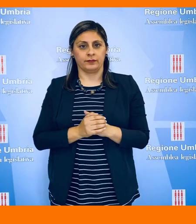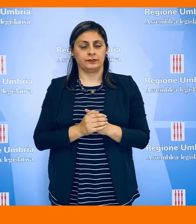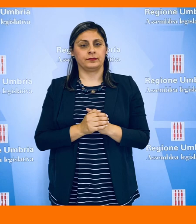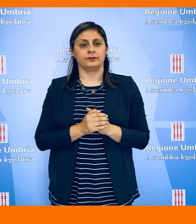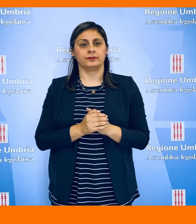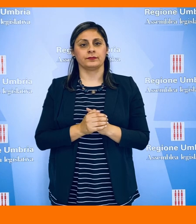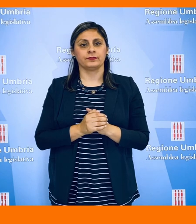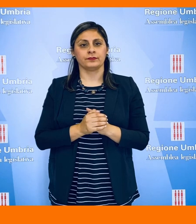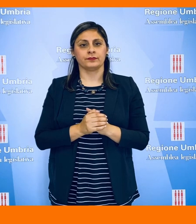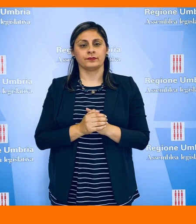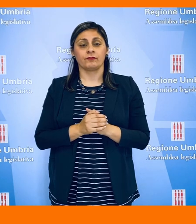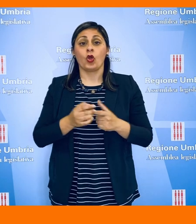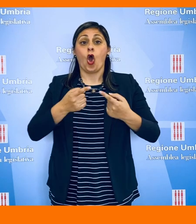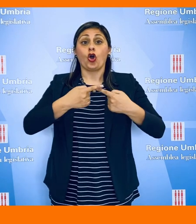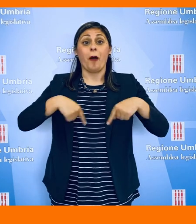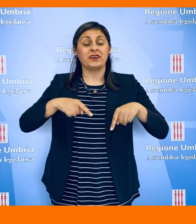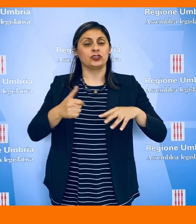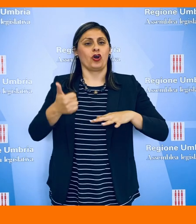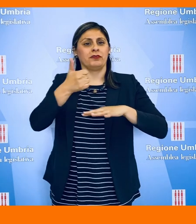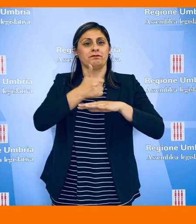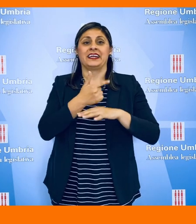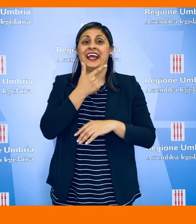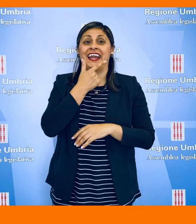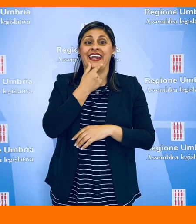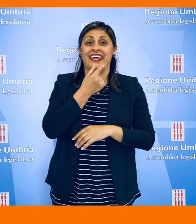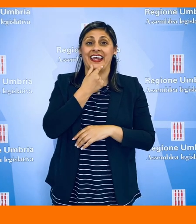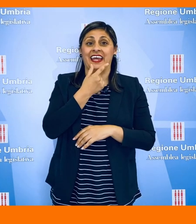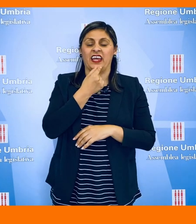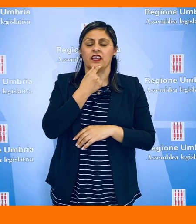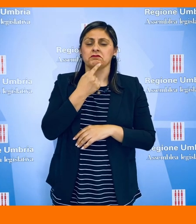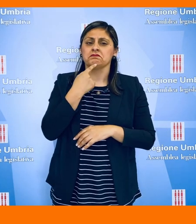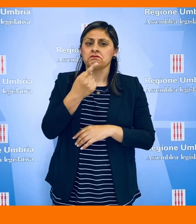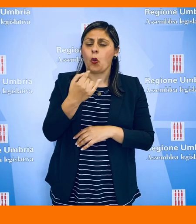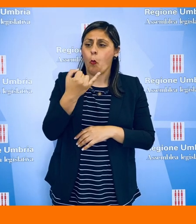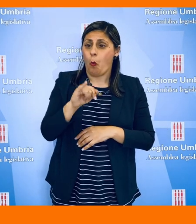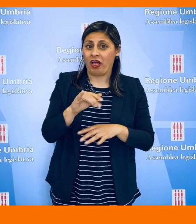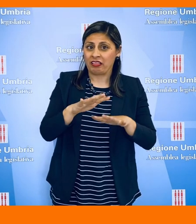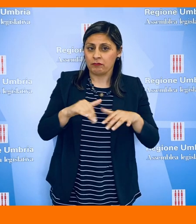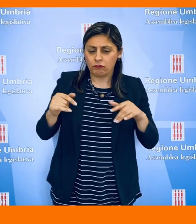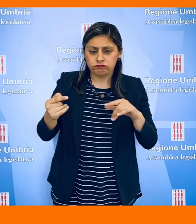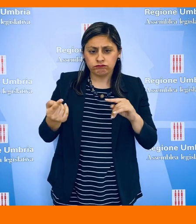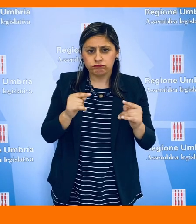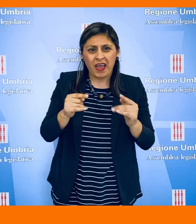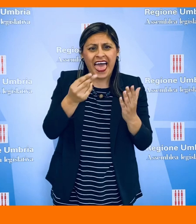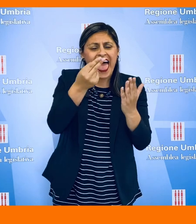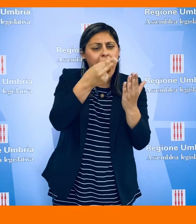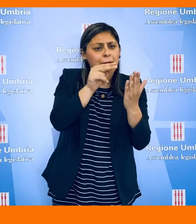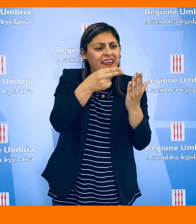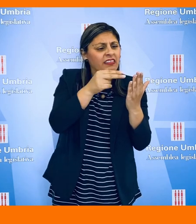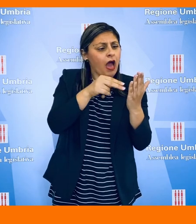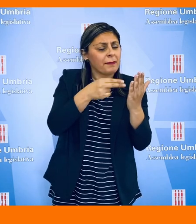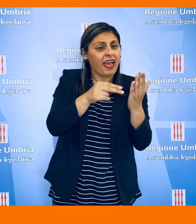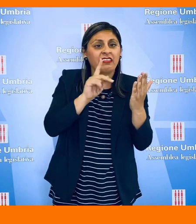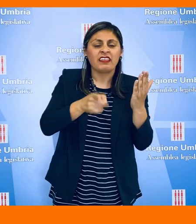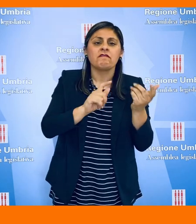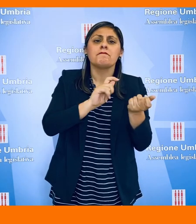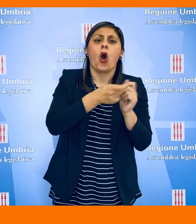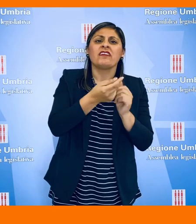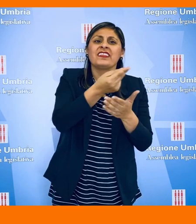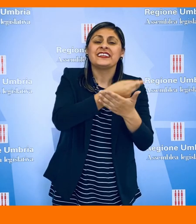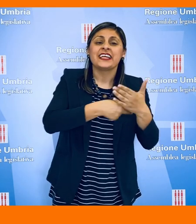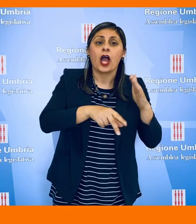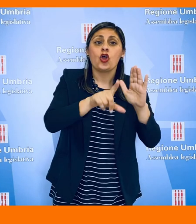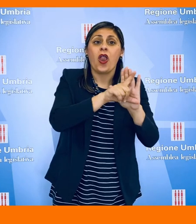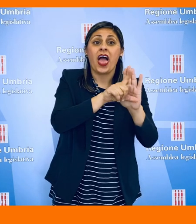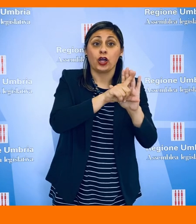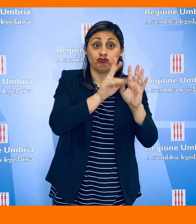Commissione. La commissione presieduta da Daniele Nicchi ha definito nell'ultima seduta tutti gli emendamenti che andranno a